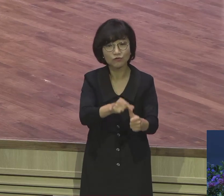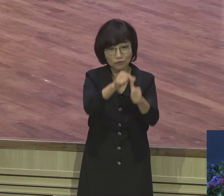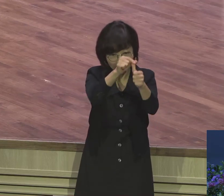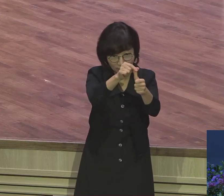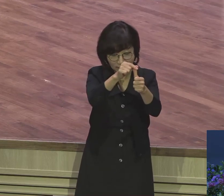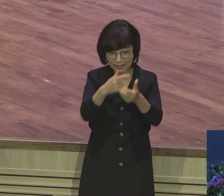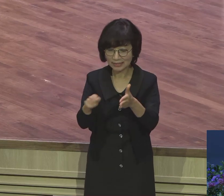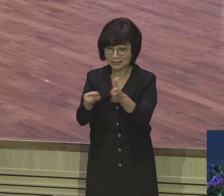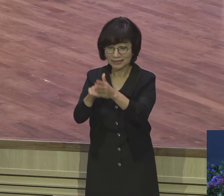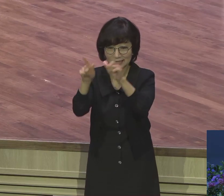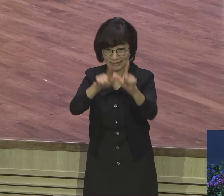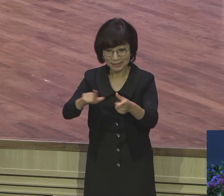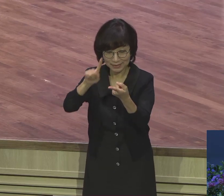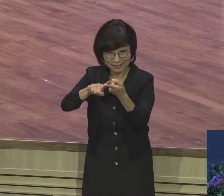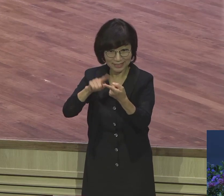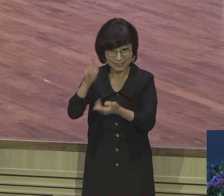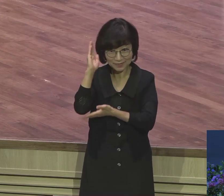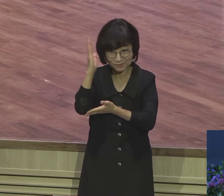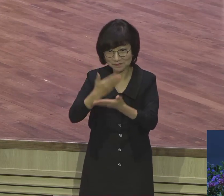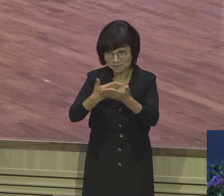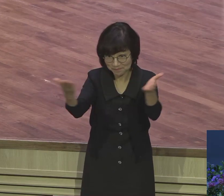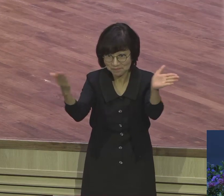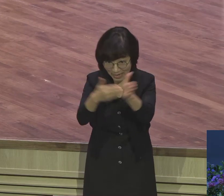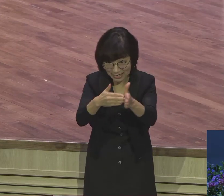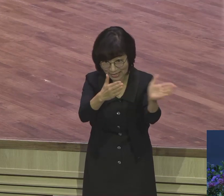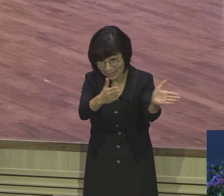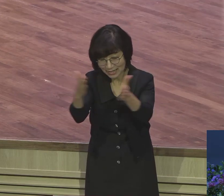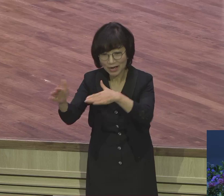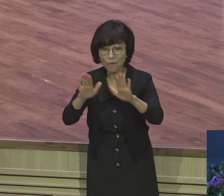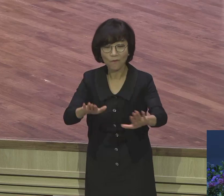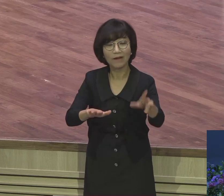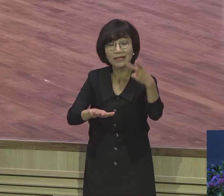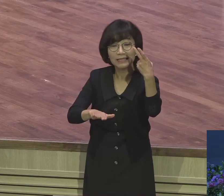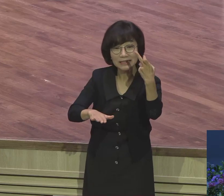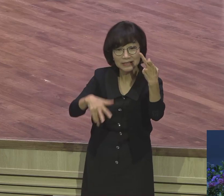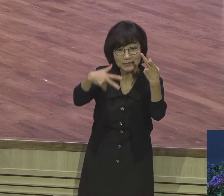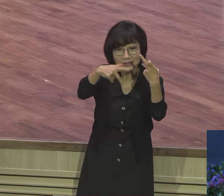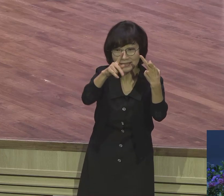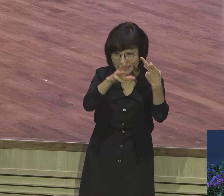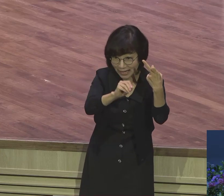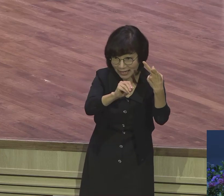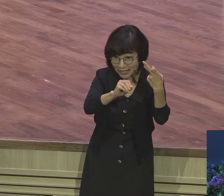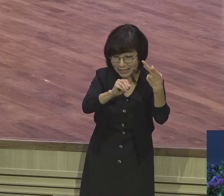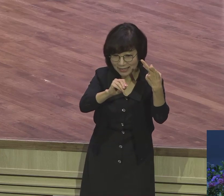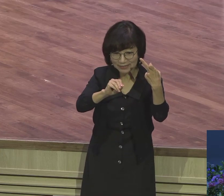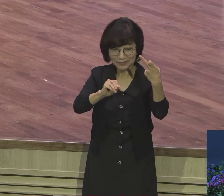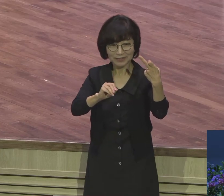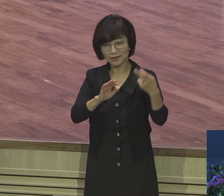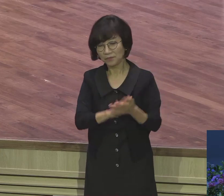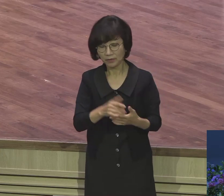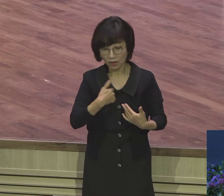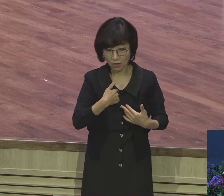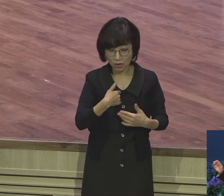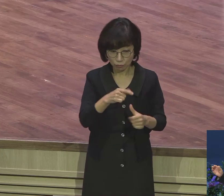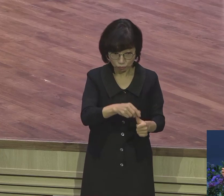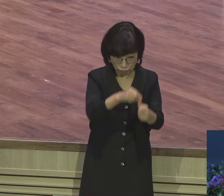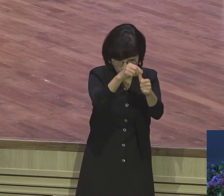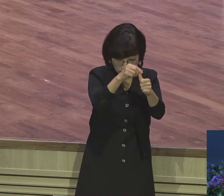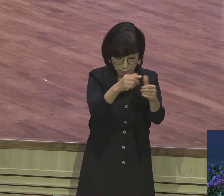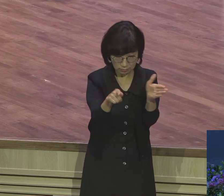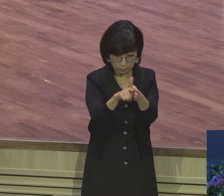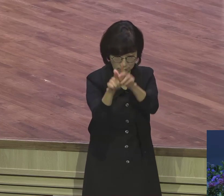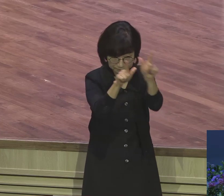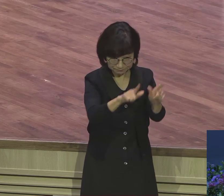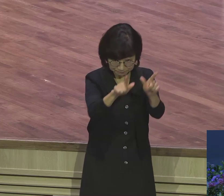부분을 다뤄왔습니다. 그리고 로마서의 12장 본문에 있는 12장부터는 원론적인 내용을 실제 삼속에 어떻게 그러면